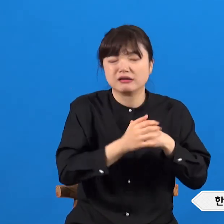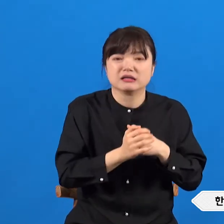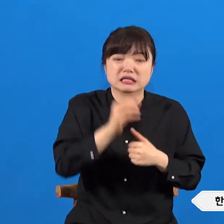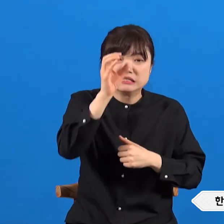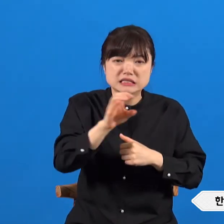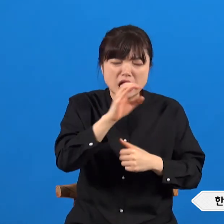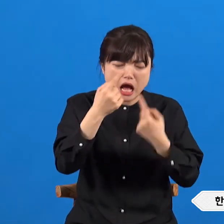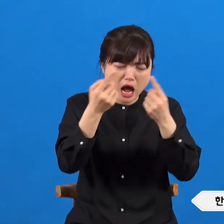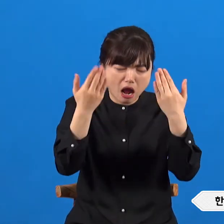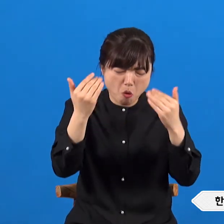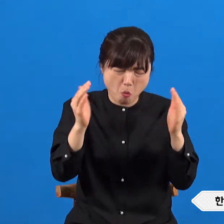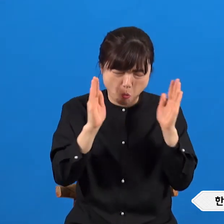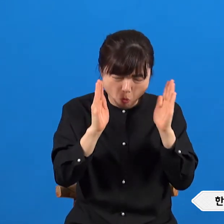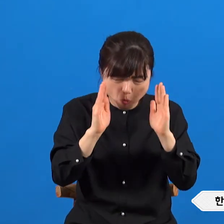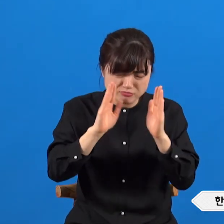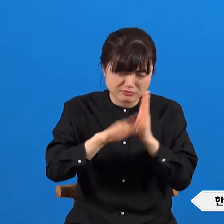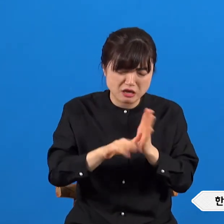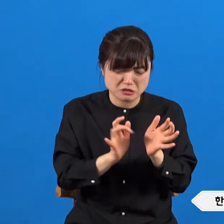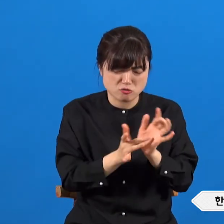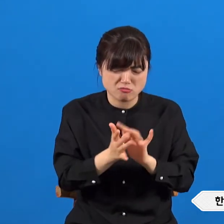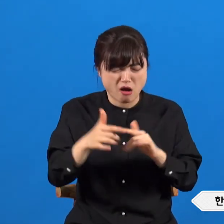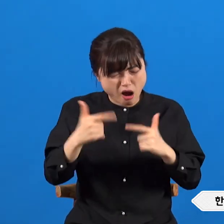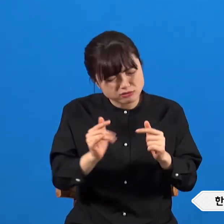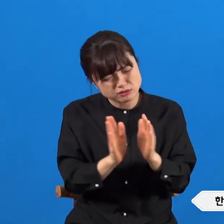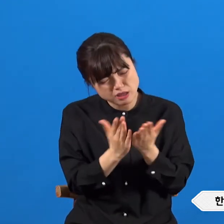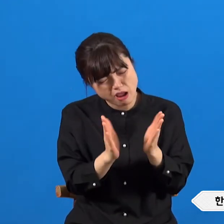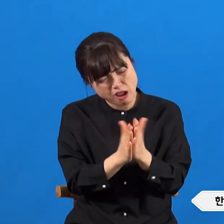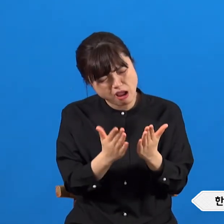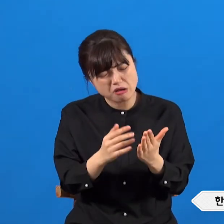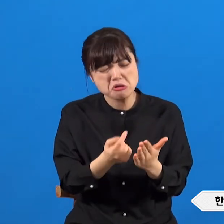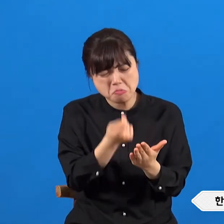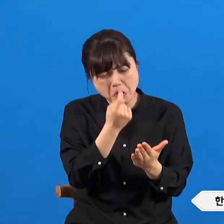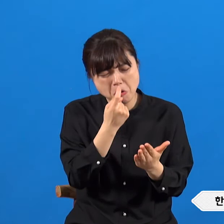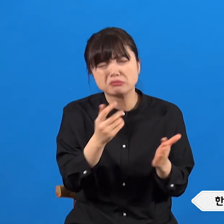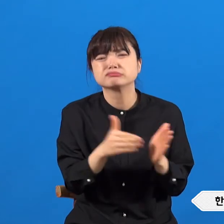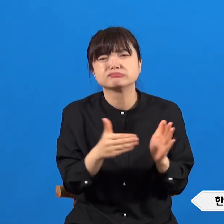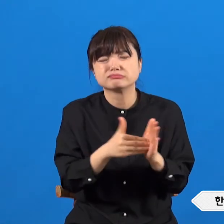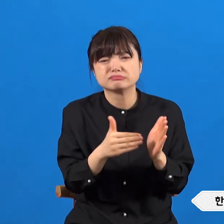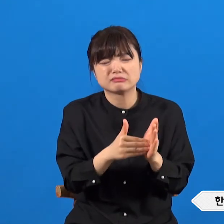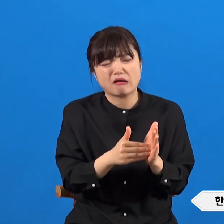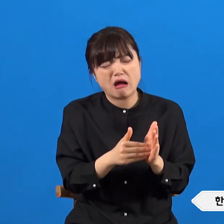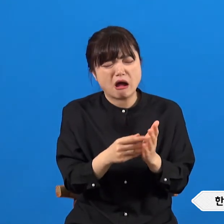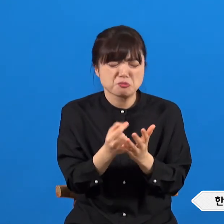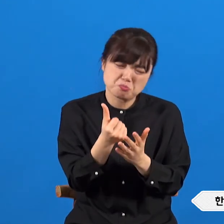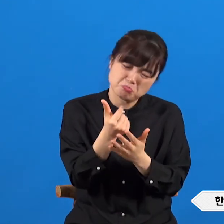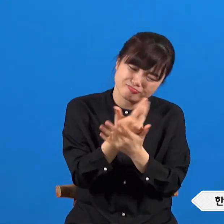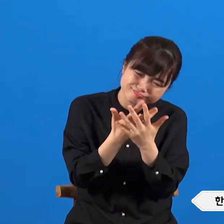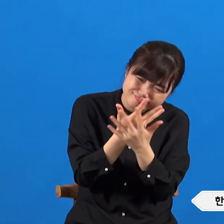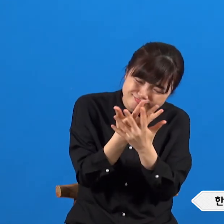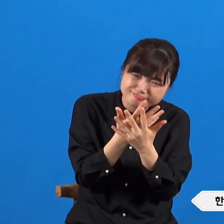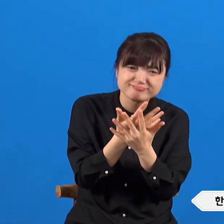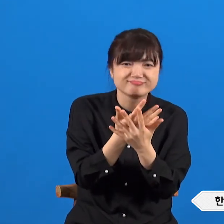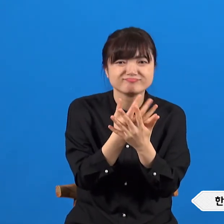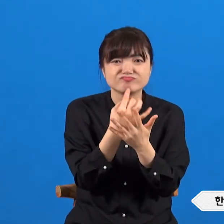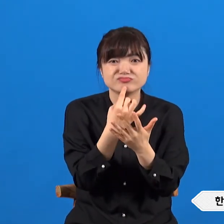신학교에서 공부할 때는 예수님은 늘 책 속에만 계시던 주님이었습니다. 알듯 말듯한